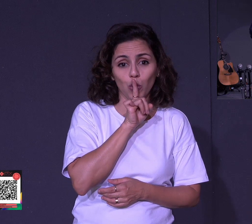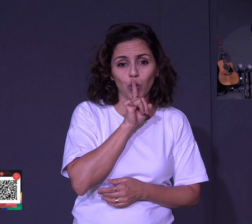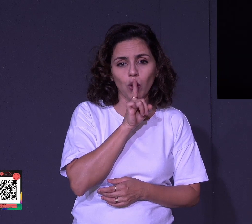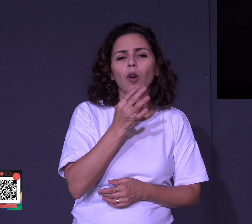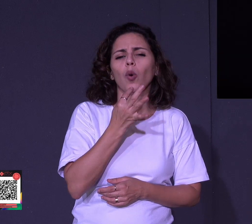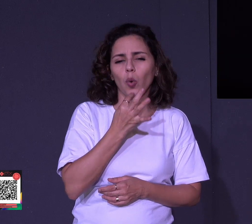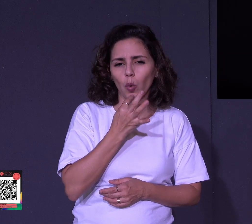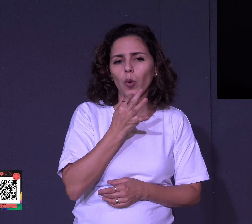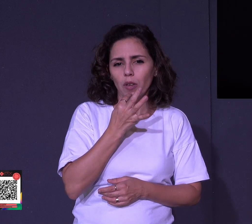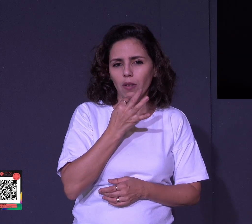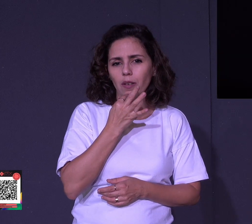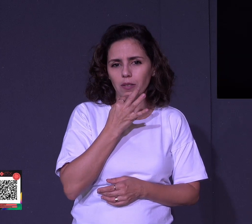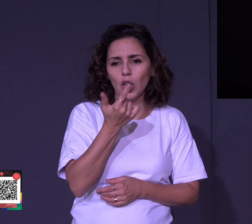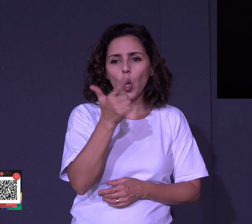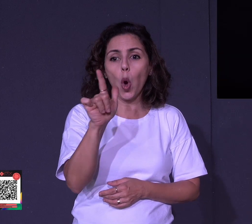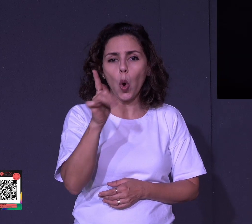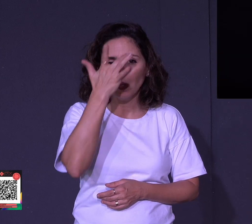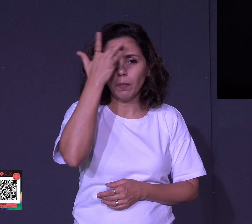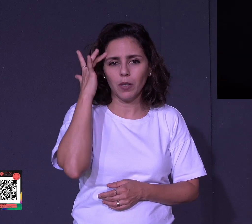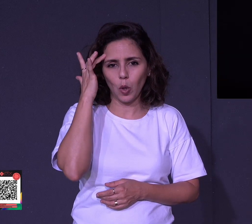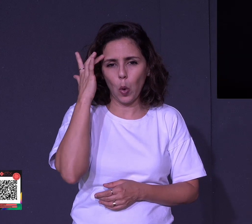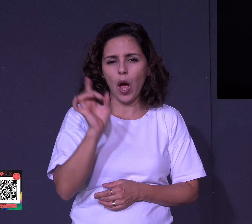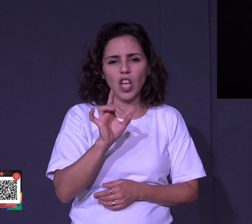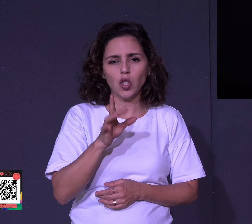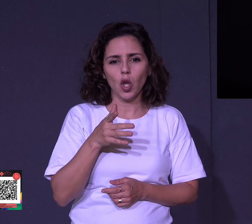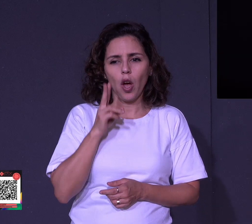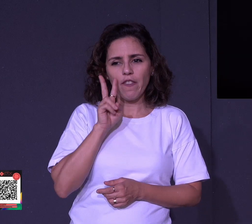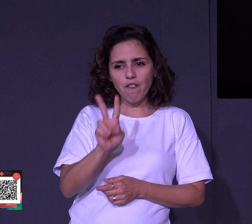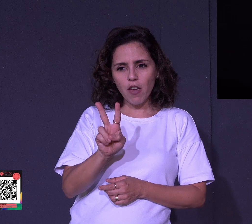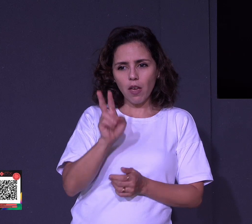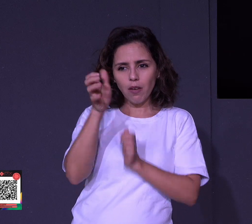José. Eu tenho visto demais, irmão.